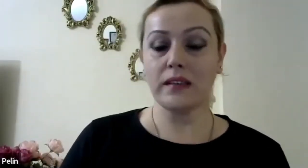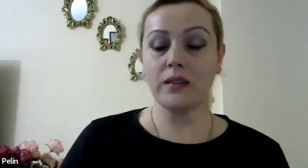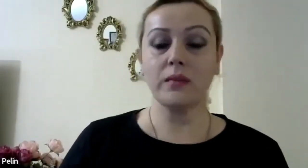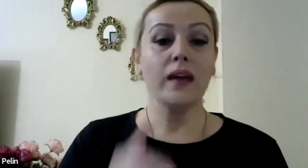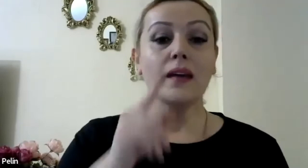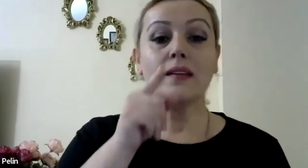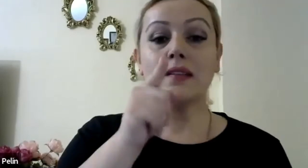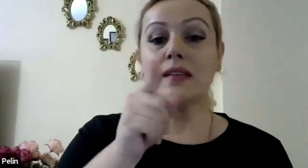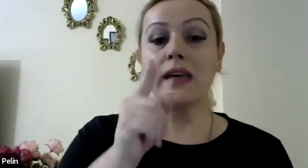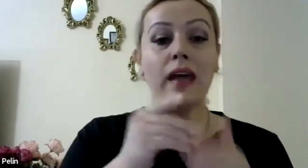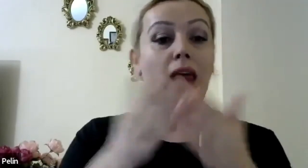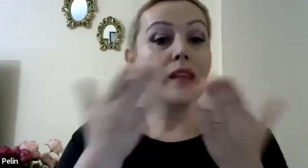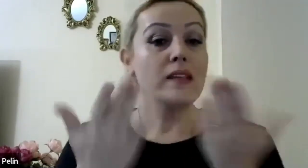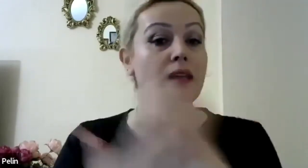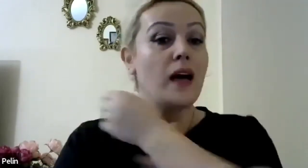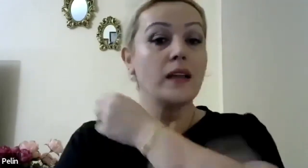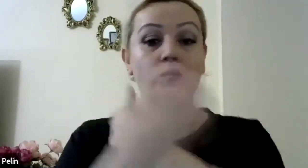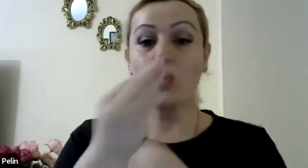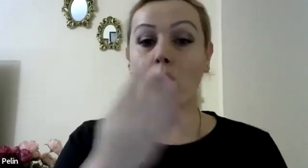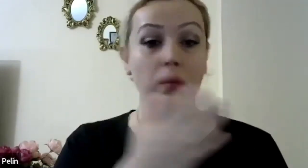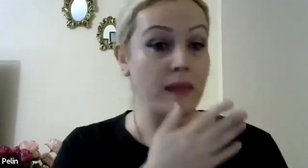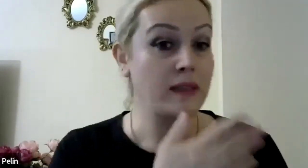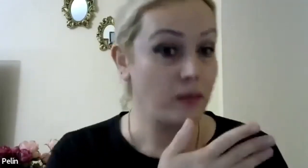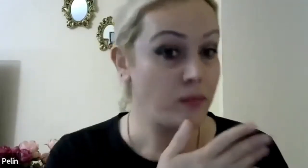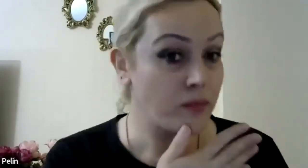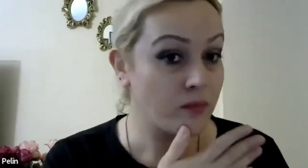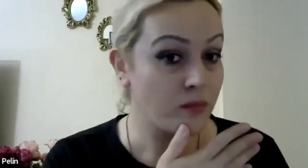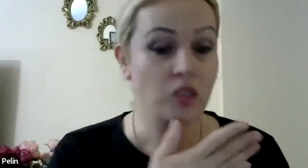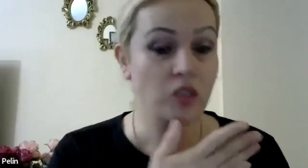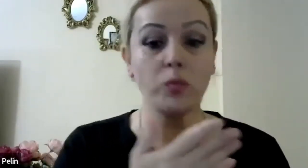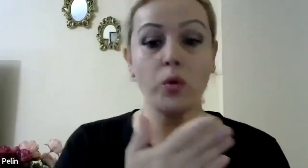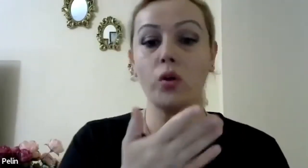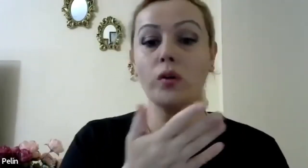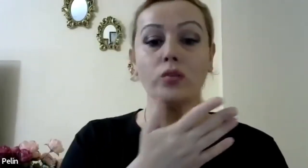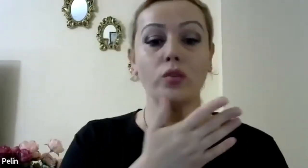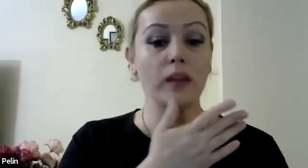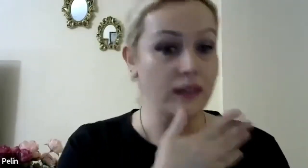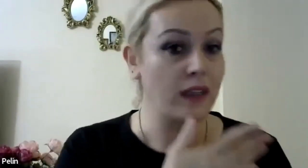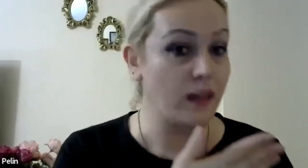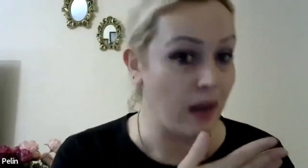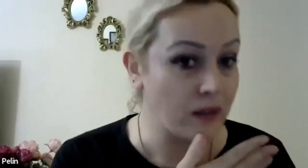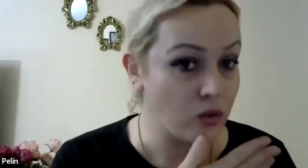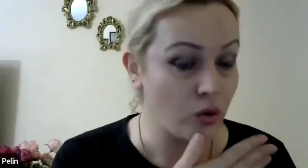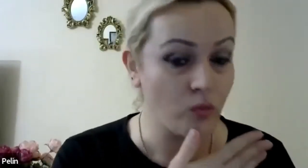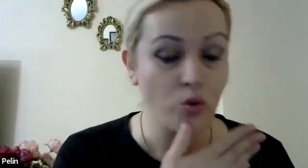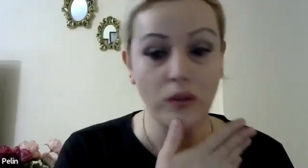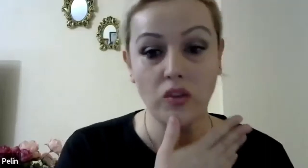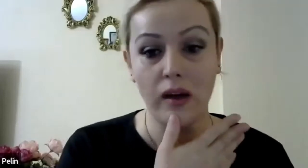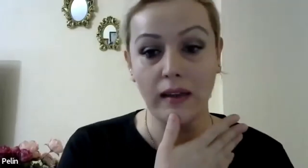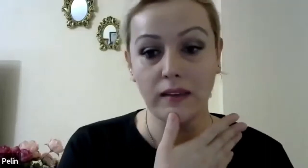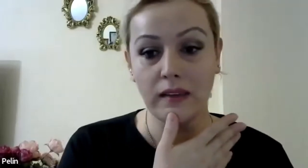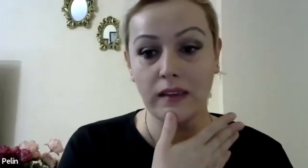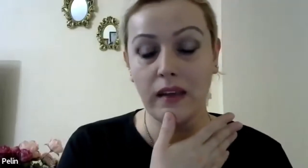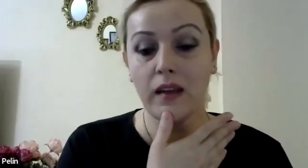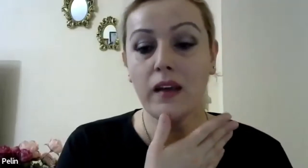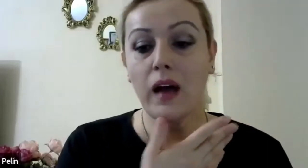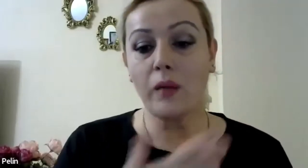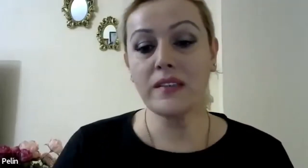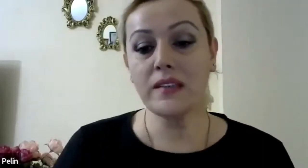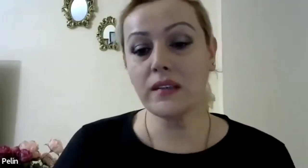istediğimde size nasıl yardımcı olabilirim? Başımı böyle öne doğru hareketlendiriyorum soru işareti yerine. Ama siz tabii